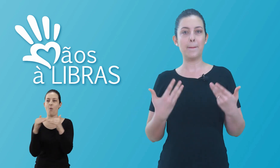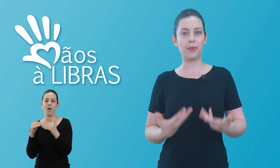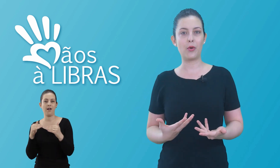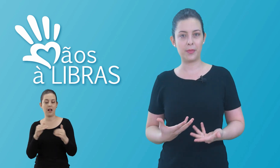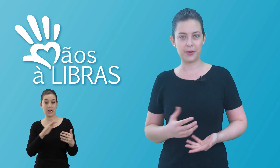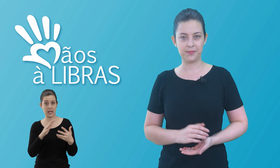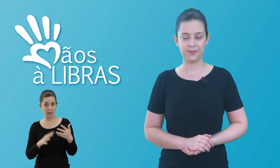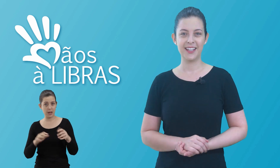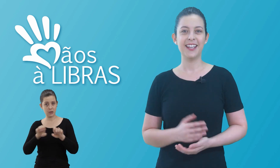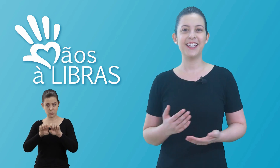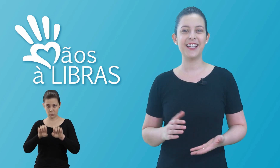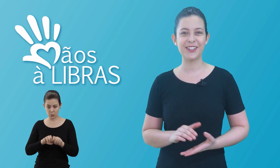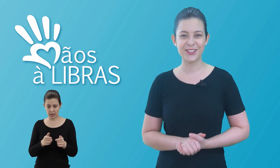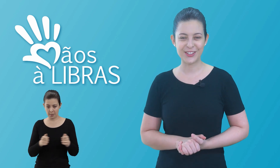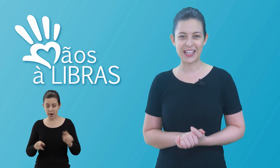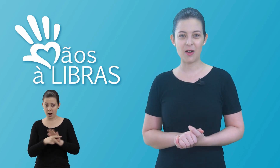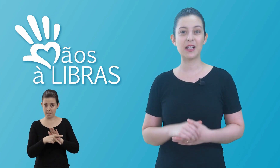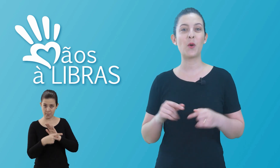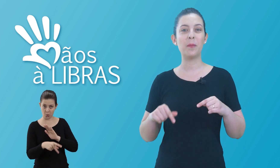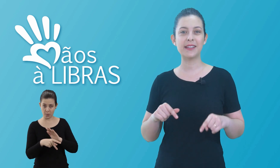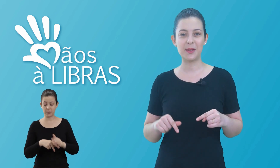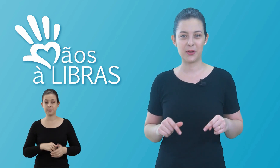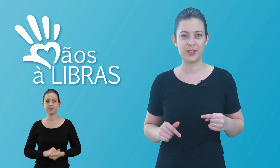estrutura própria. E aí, gostou